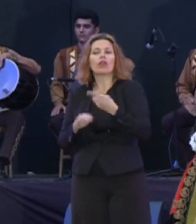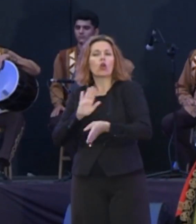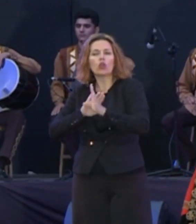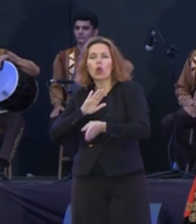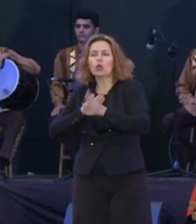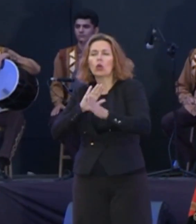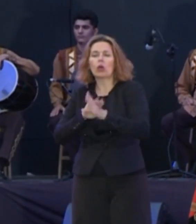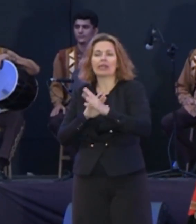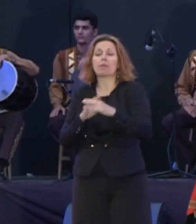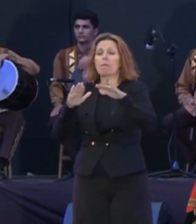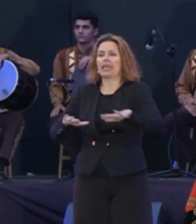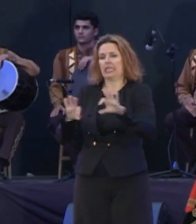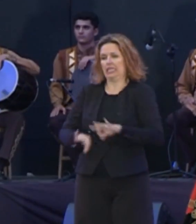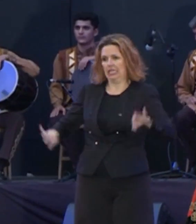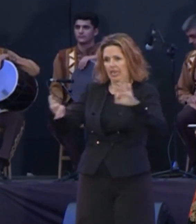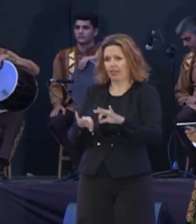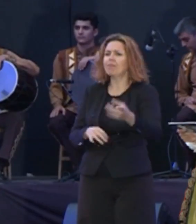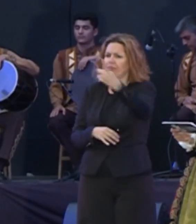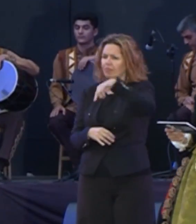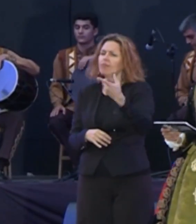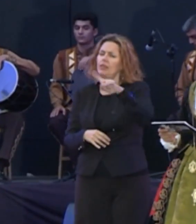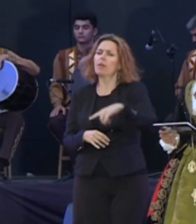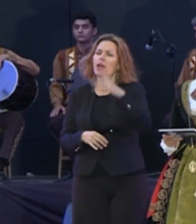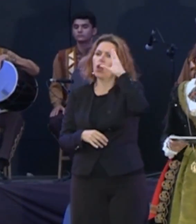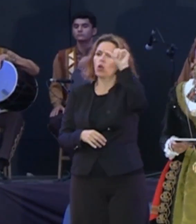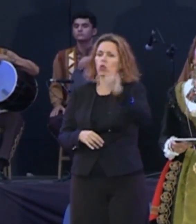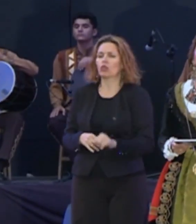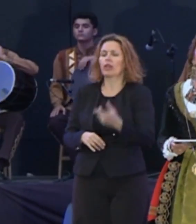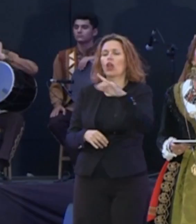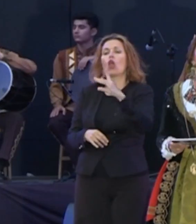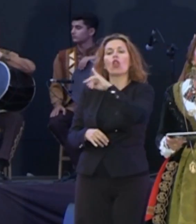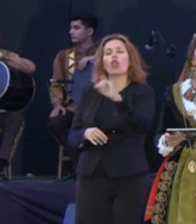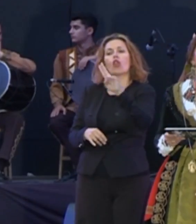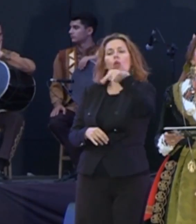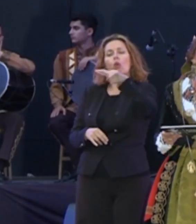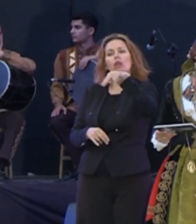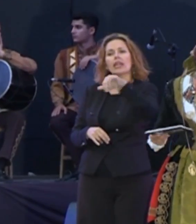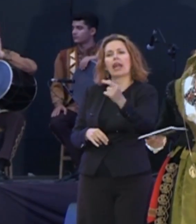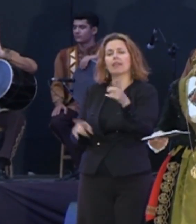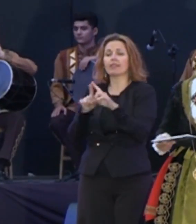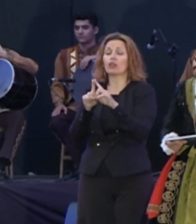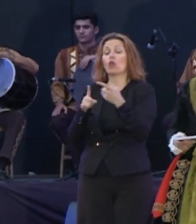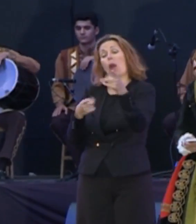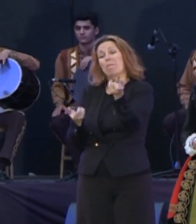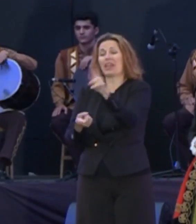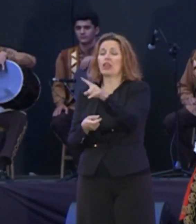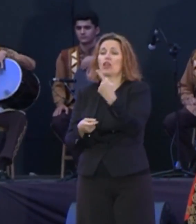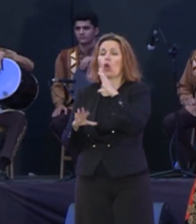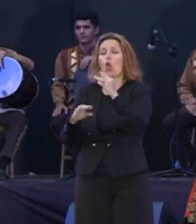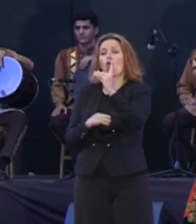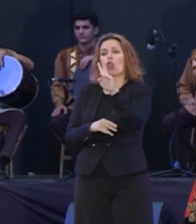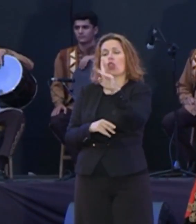pare. Van a ustedes a escuchar, ya las han escuchado cuando subíamos a las turnas, que son una especie de dulzainas, para que ustedes me